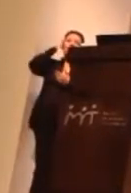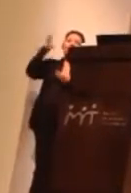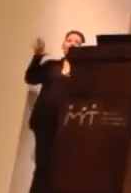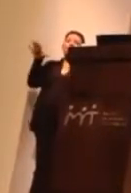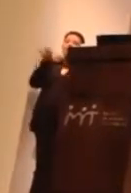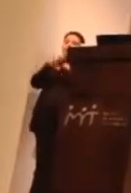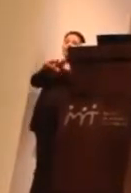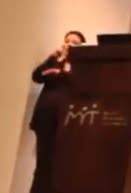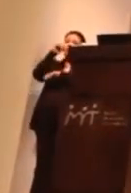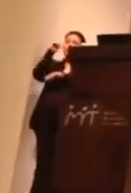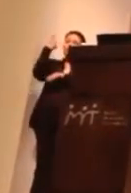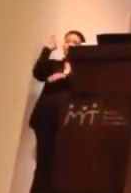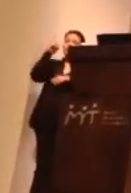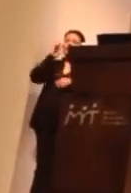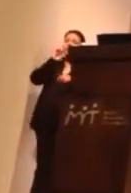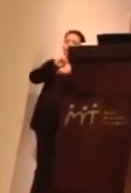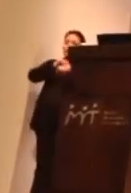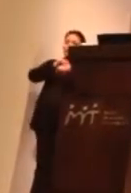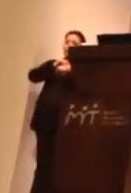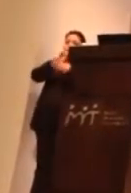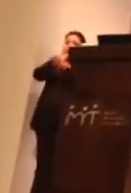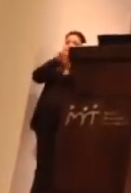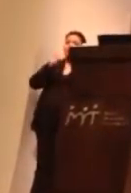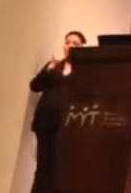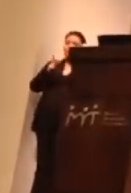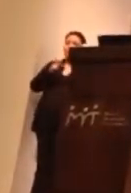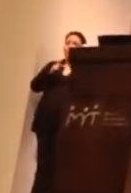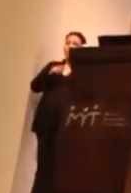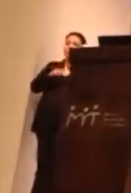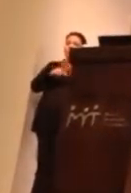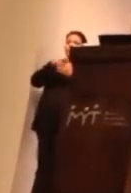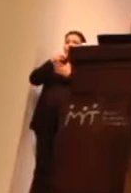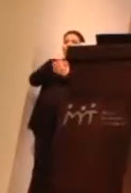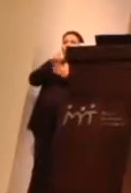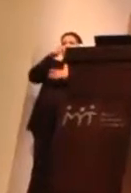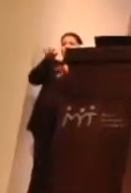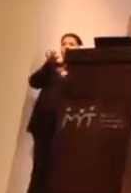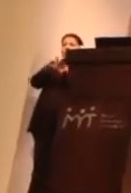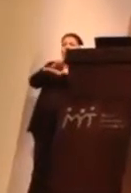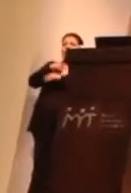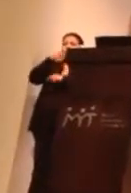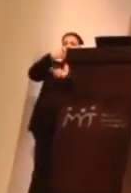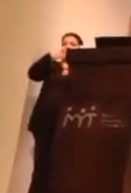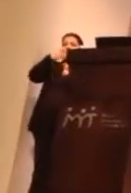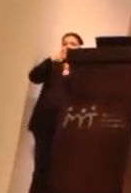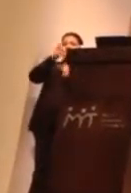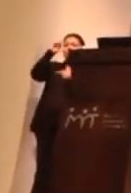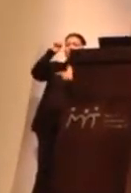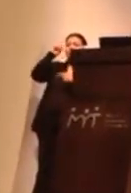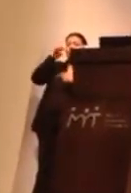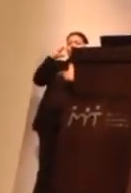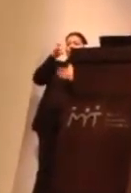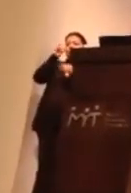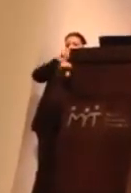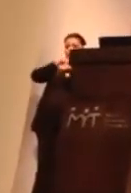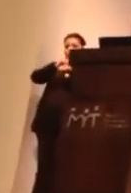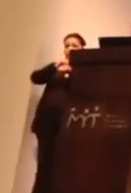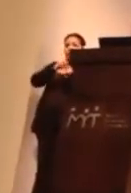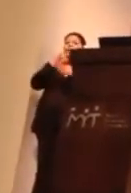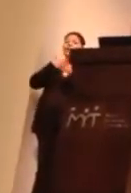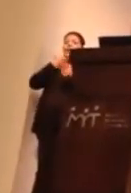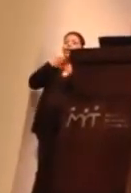de los 21 días, según la programación neurolingüística, aunque el cambio más importante se fija a partir de los 90 días. Tienes que